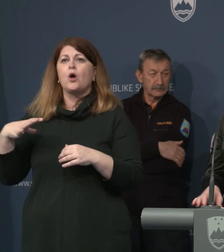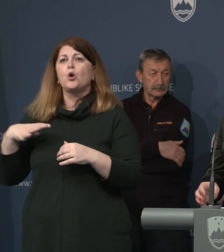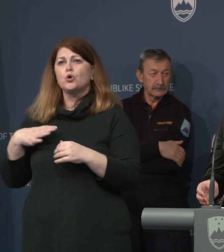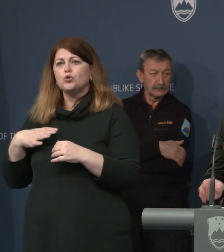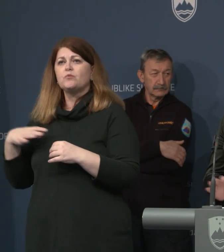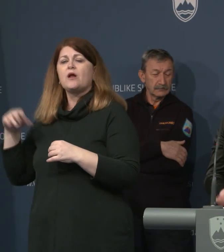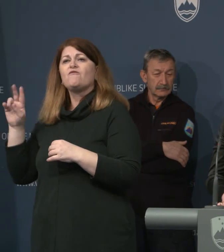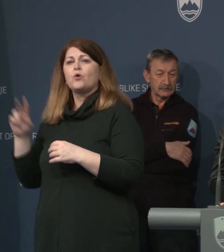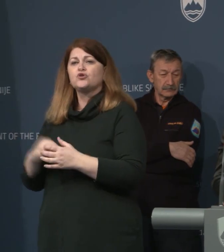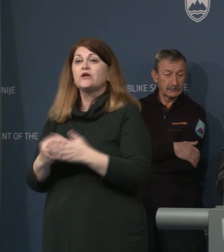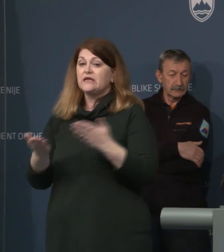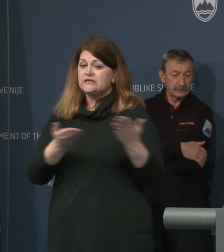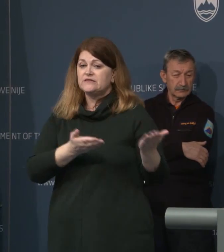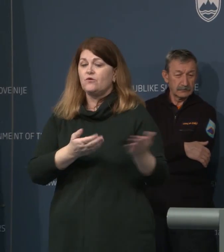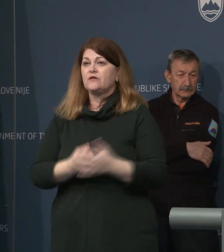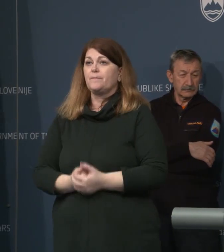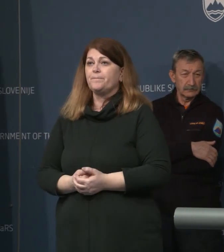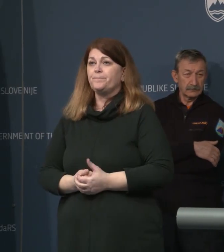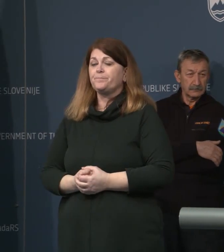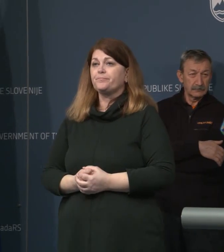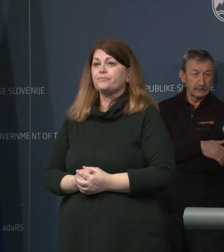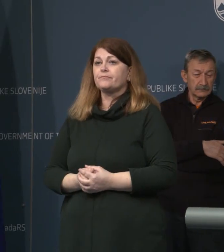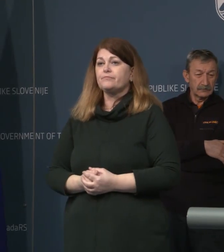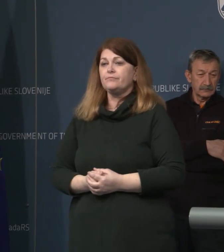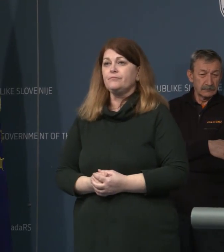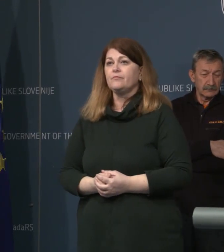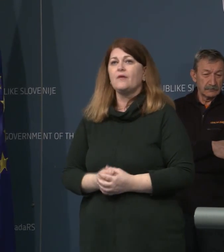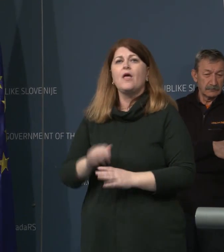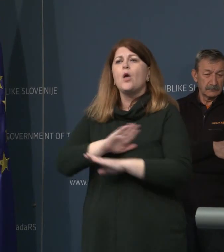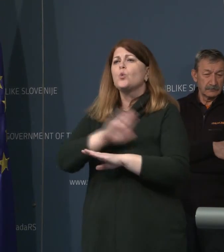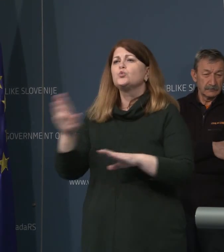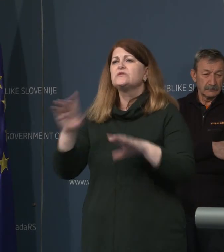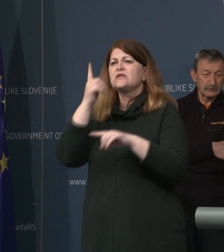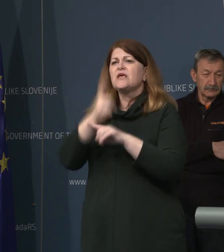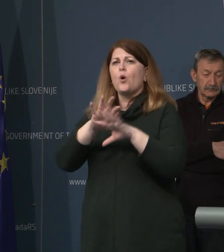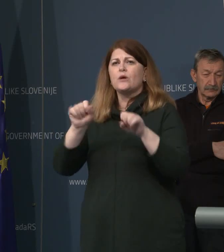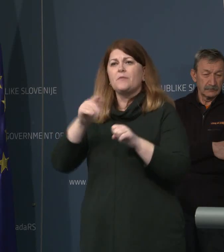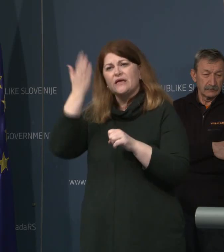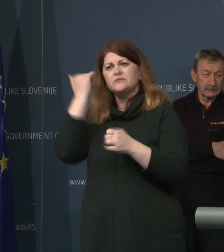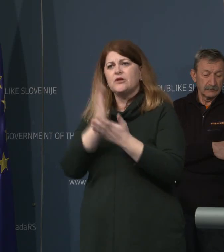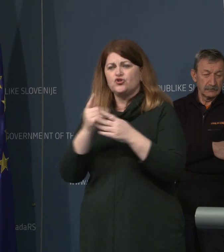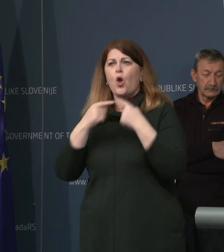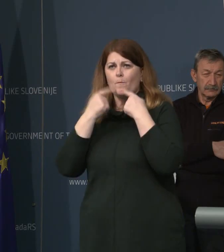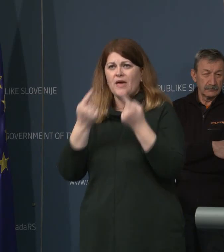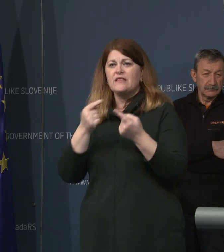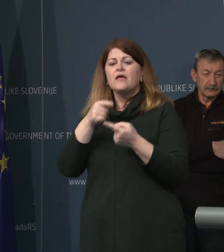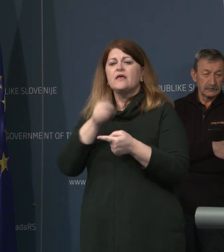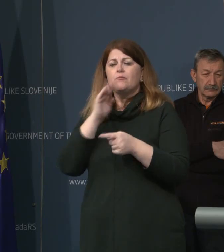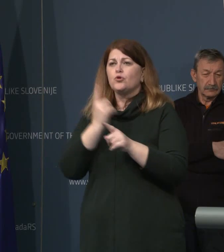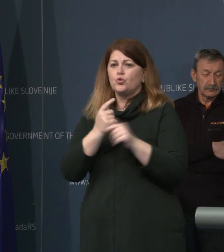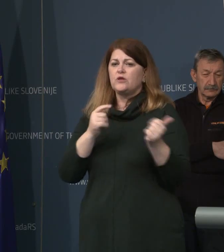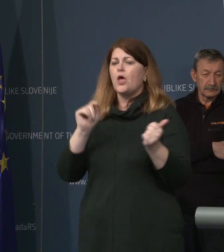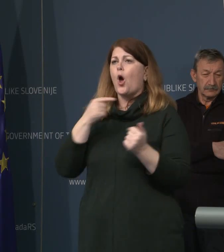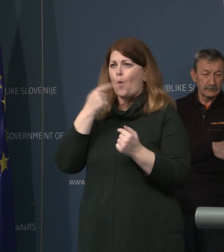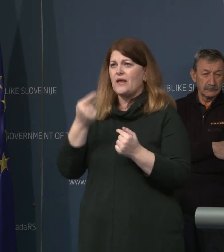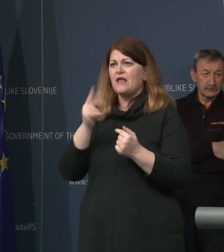Repar Borenšek. Izvolite, prosim. Hvala lepa. Vsi ukrepi, ki so bili že omenjeni, ki jih bom sama tudi omenila